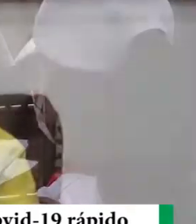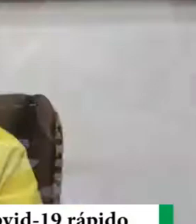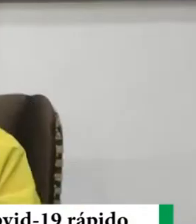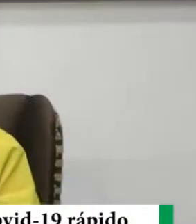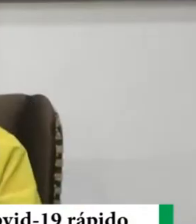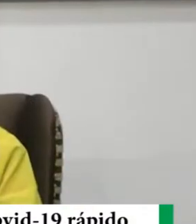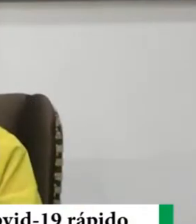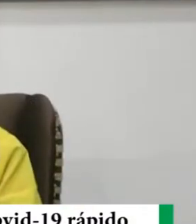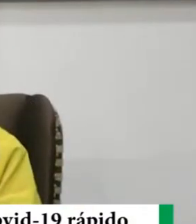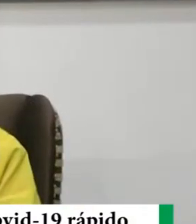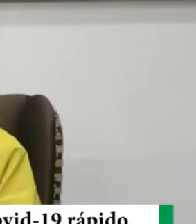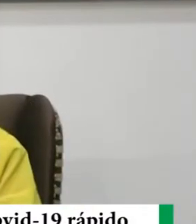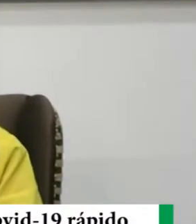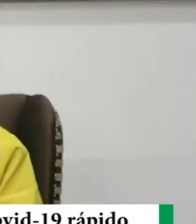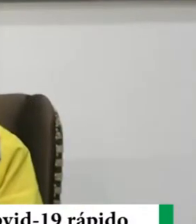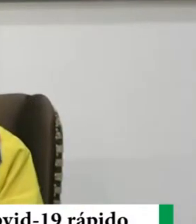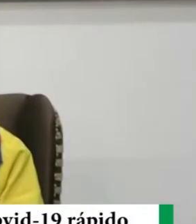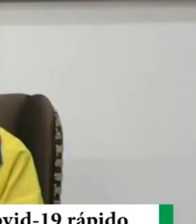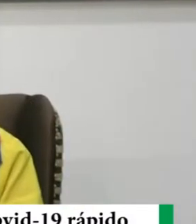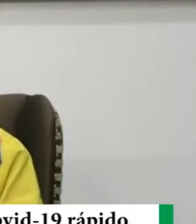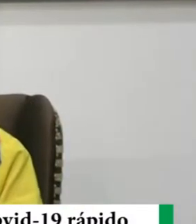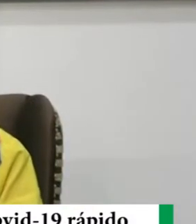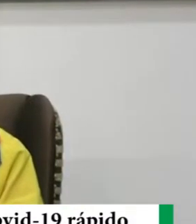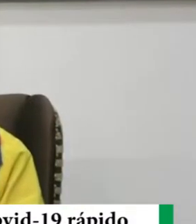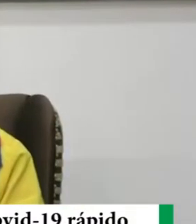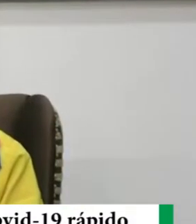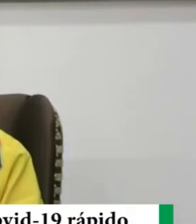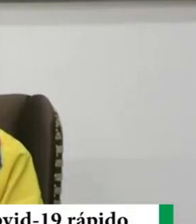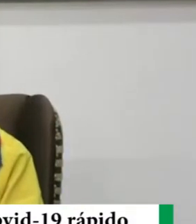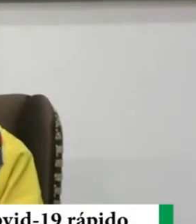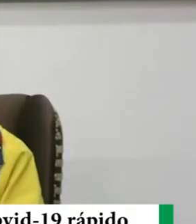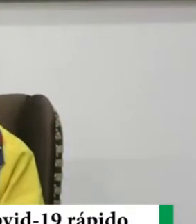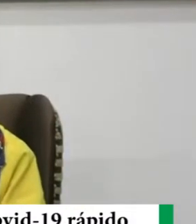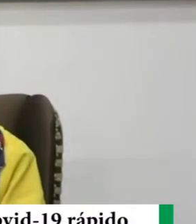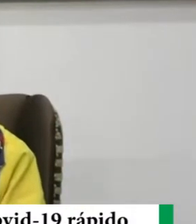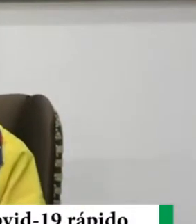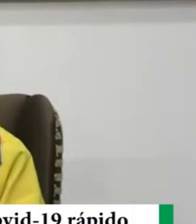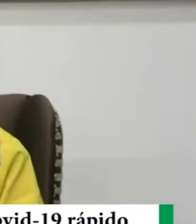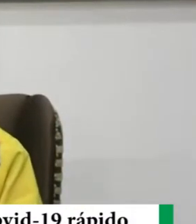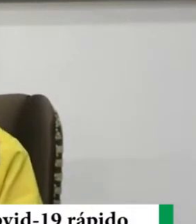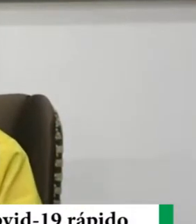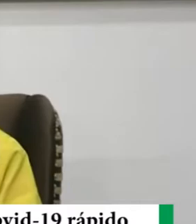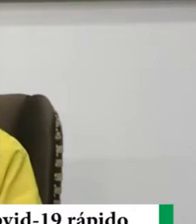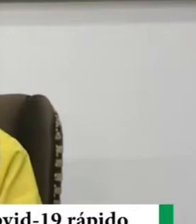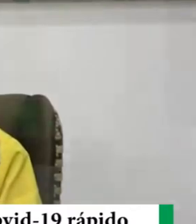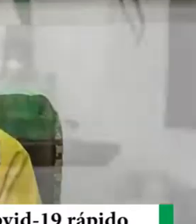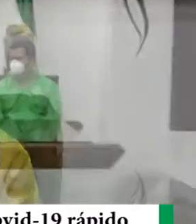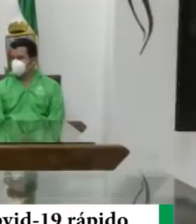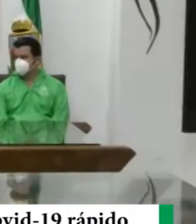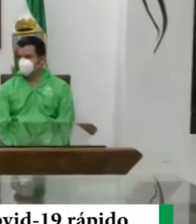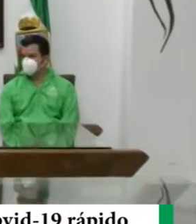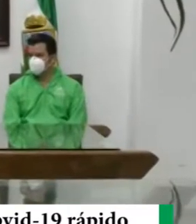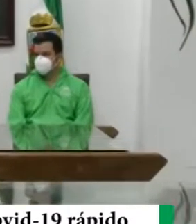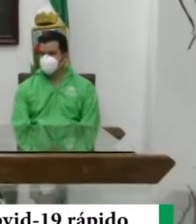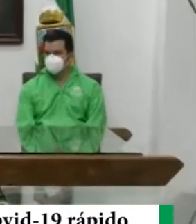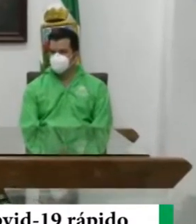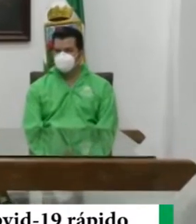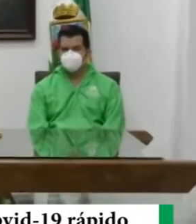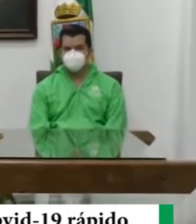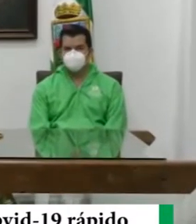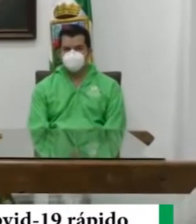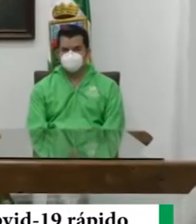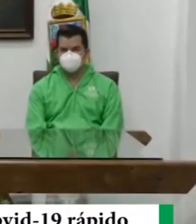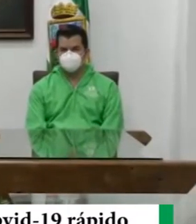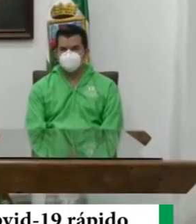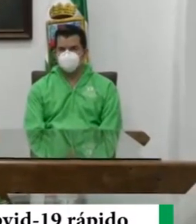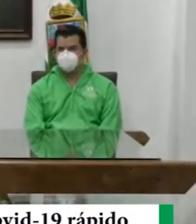la casa del vecino. Es indicar a la población, no queremos más un vecino que ocupe una cama hospitalaria. Estamos